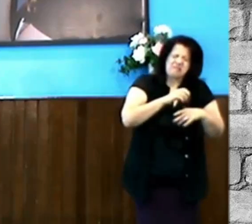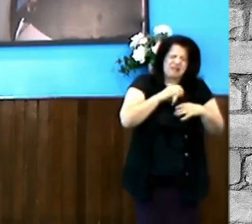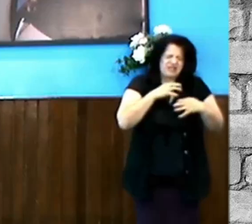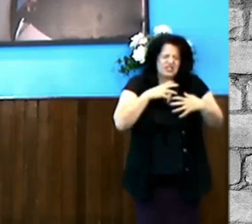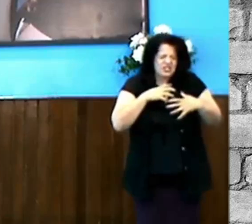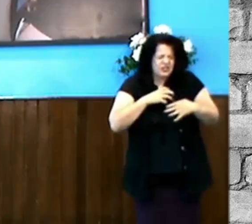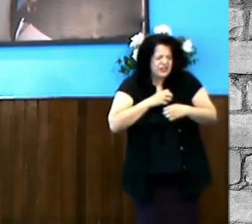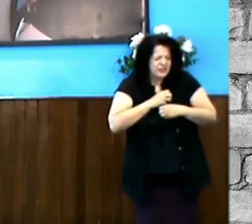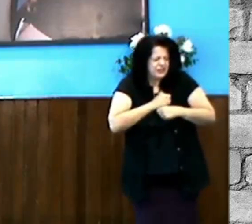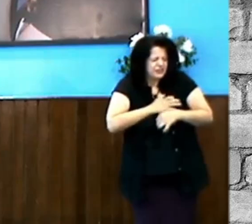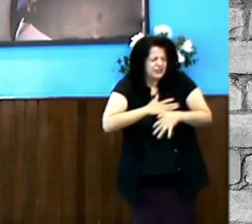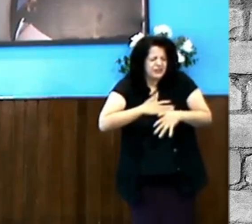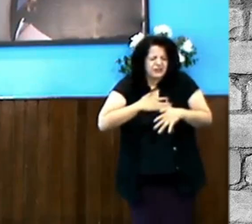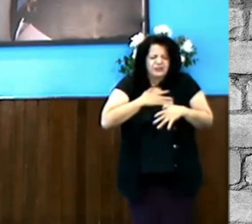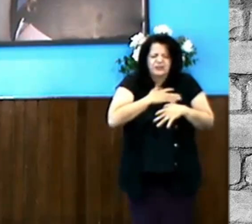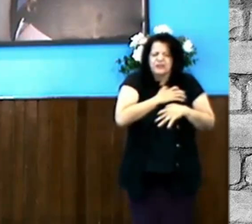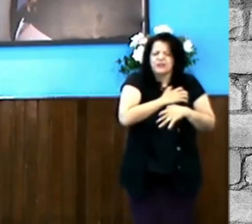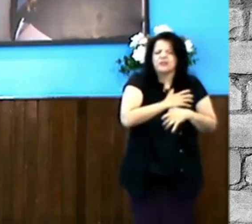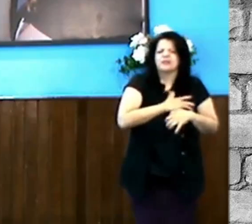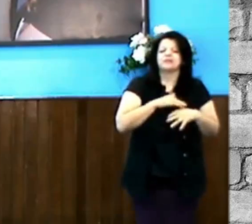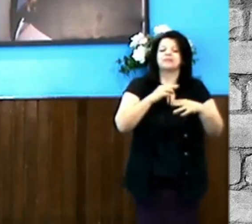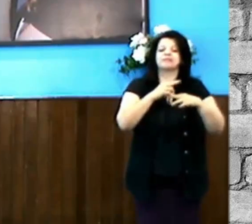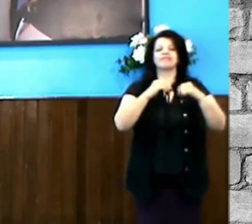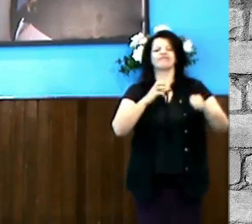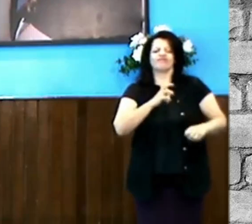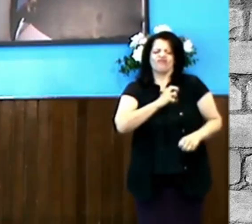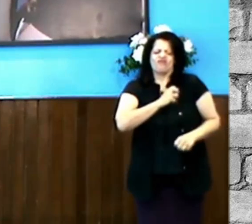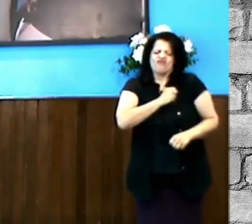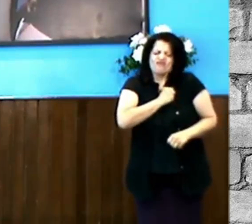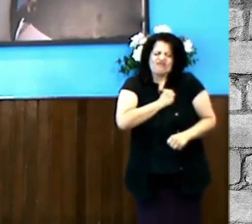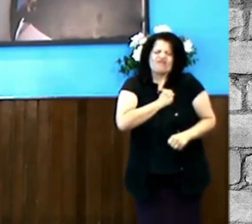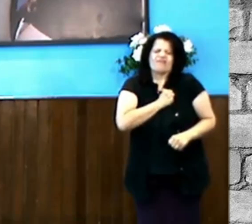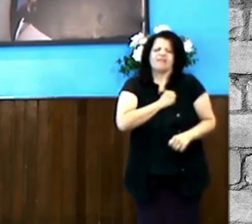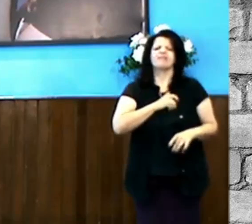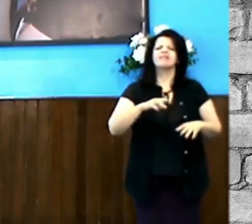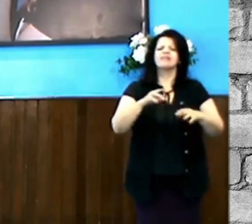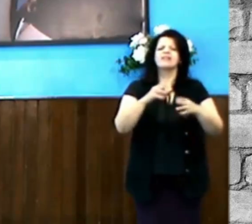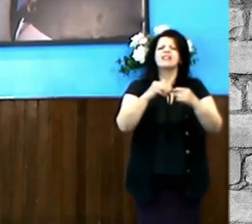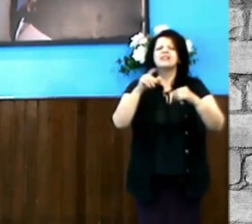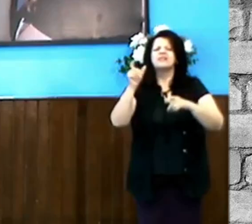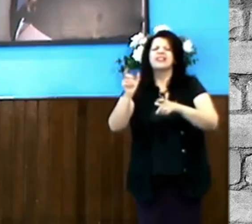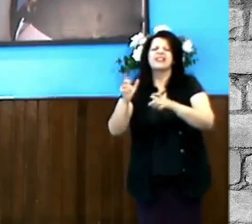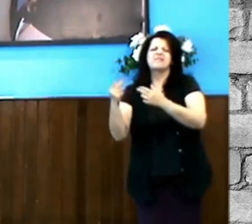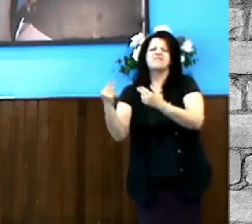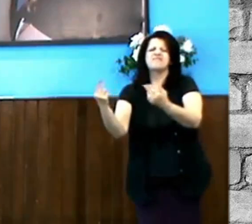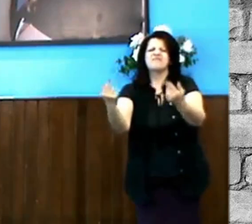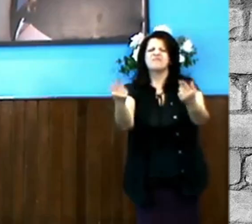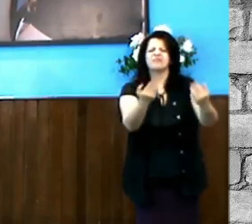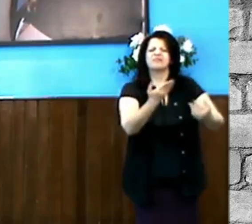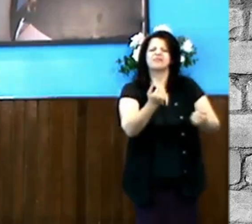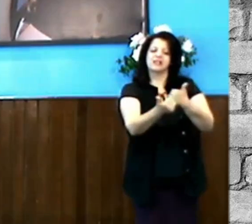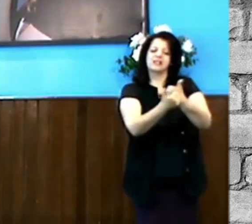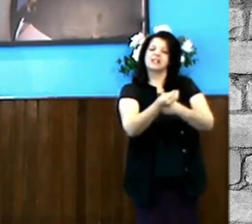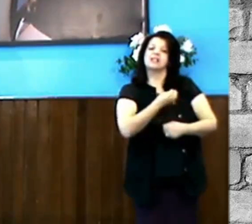contaminados. Você viu aí? Não haja nenhuma raiz de amargura que brotando vos perturbe, e por meio delas muitos sejam contaminados. Qual